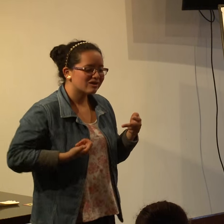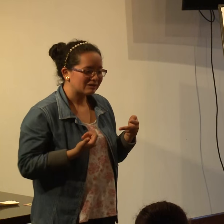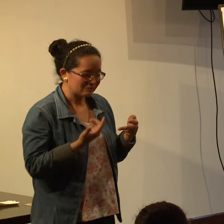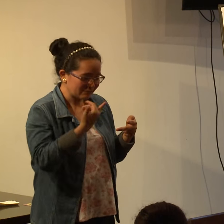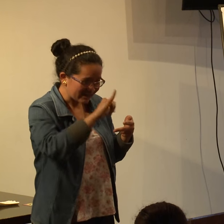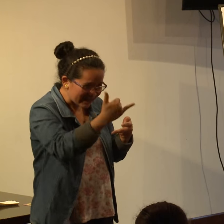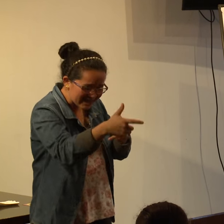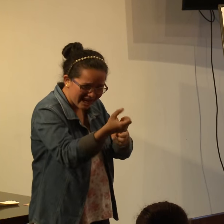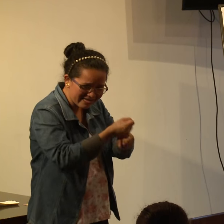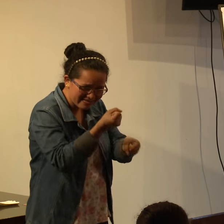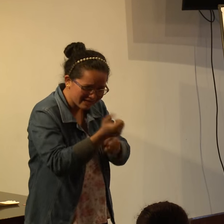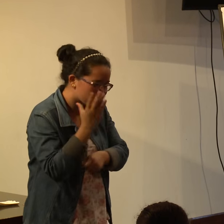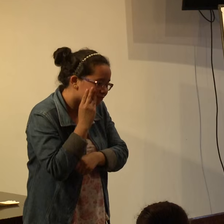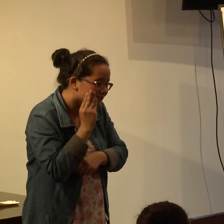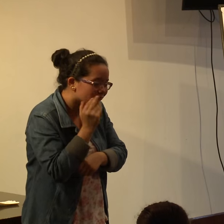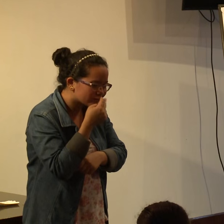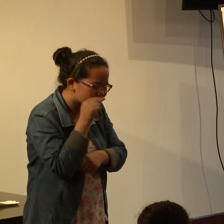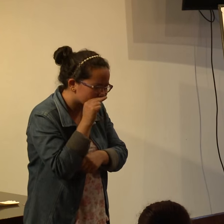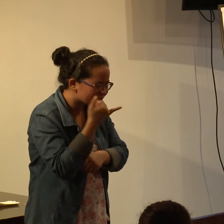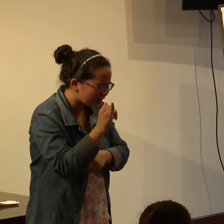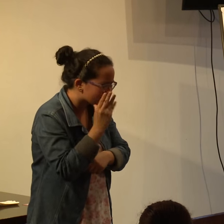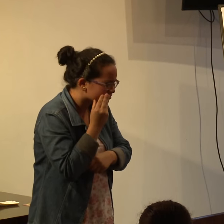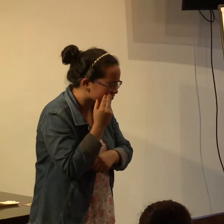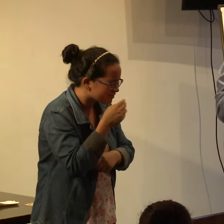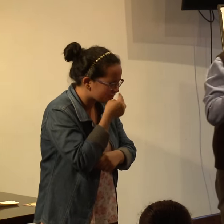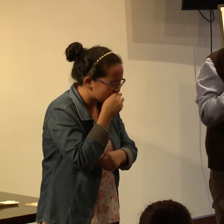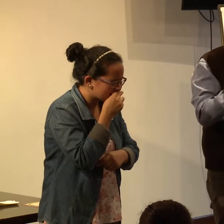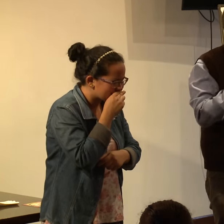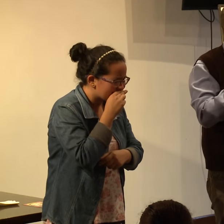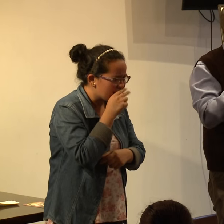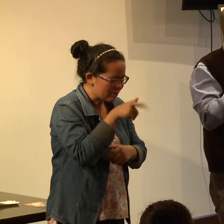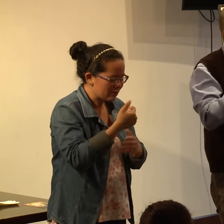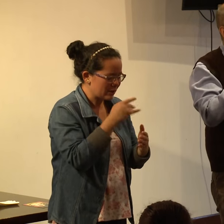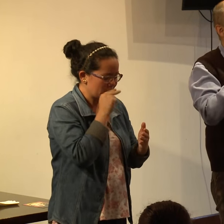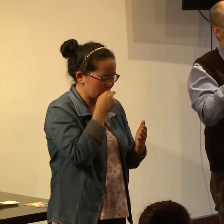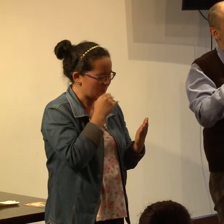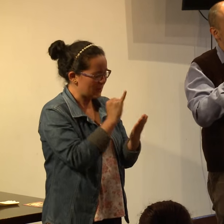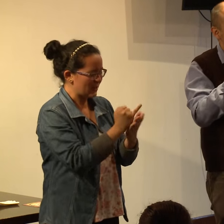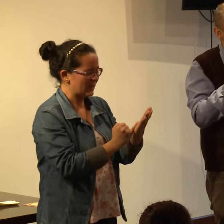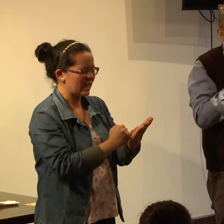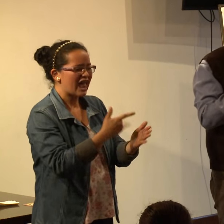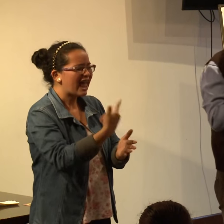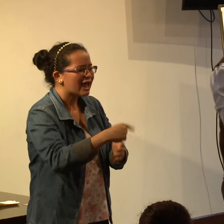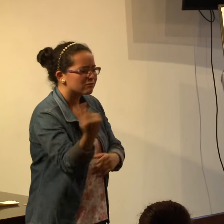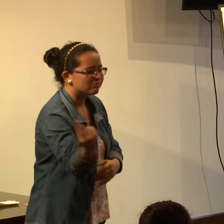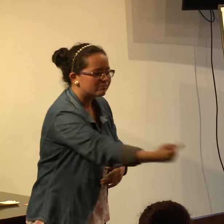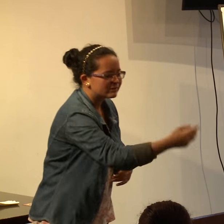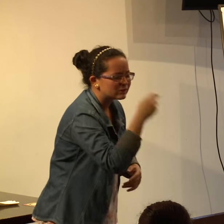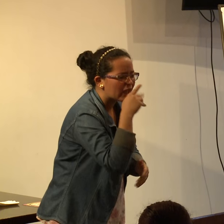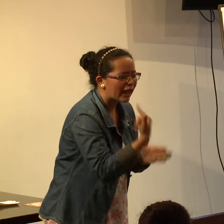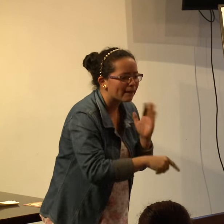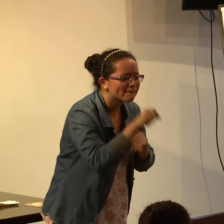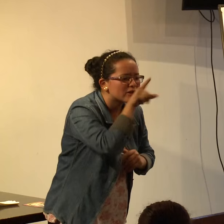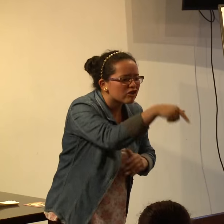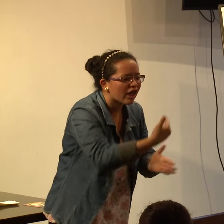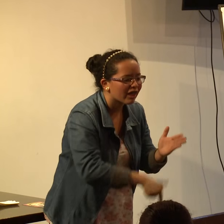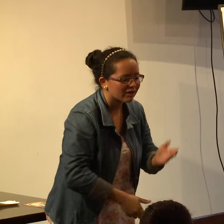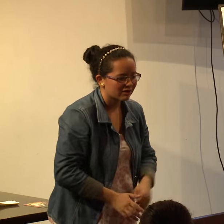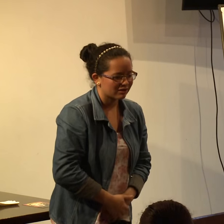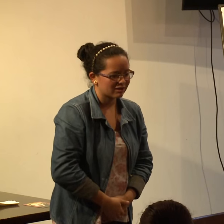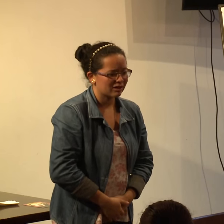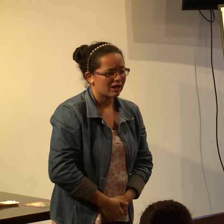Ustedes ya han trabajado con niños, me imagino, y han estado eso, y cuando los niños hacen un dibujo, ¿qué le preguntan al artísimo? ¿Qué le preguntan al artísimo un